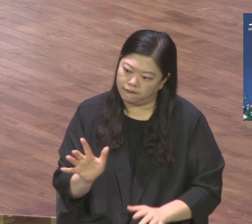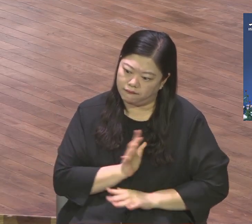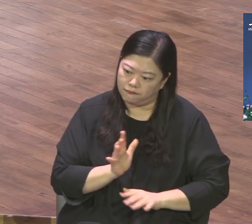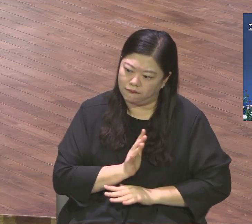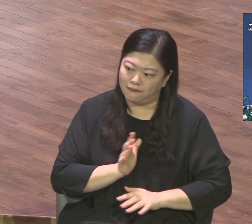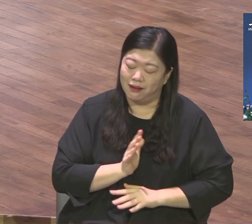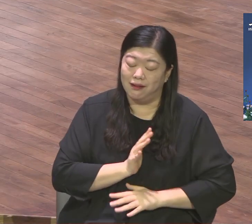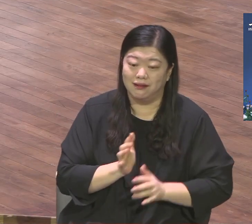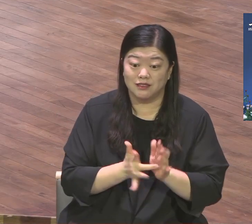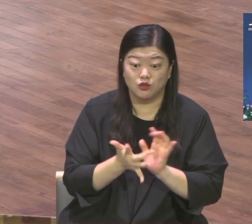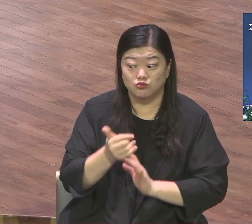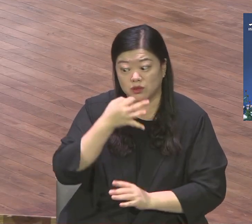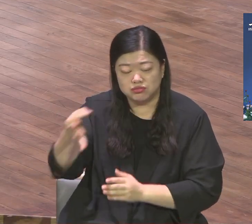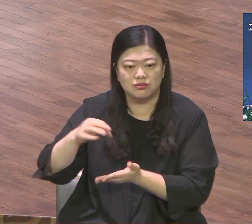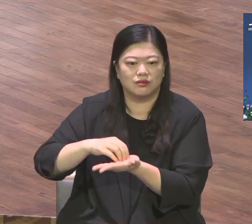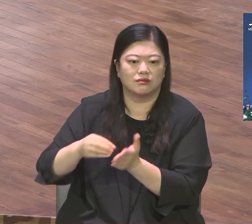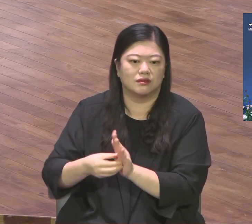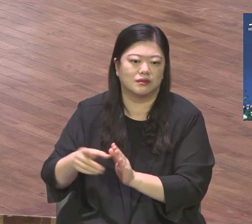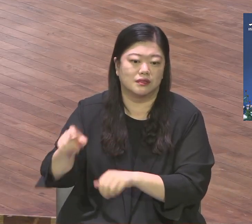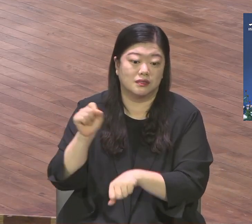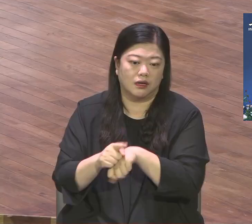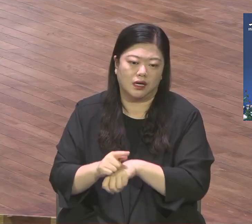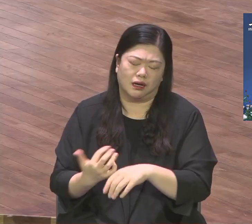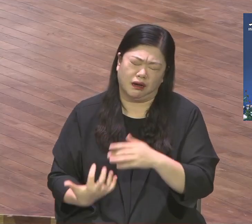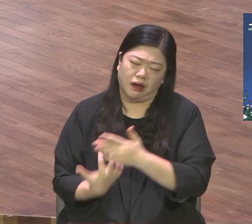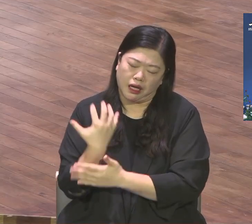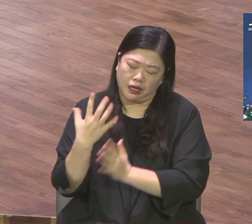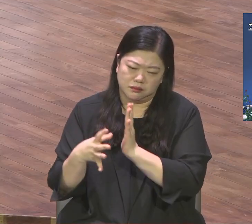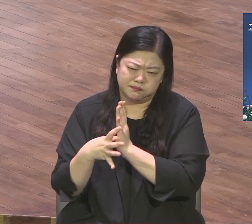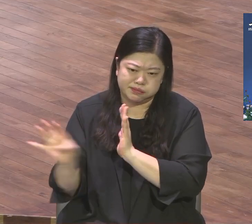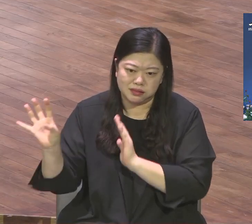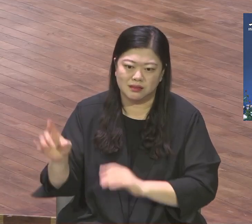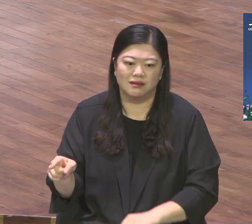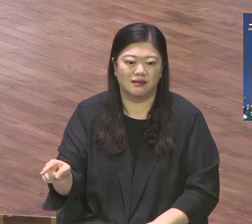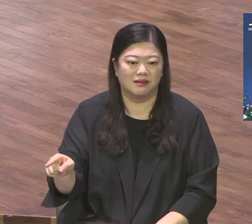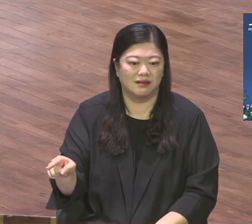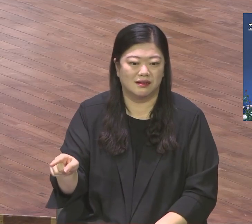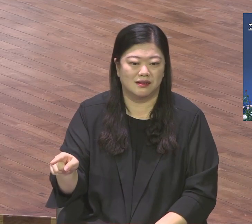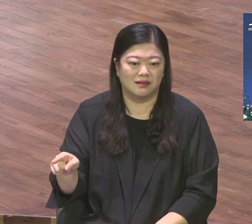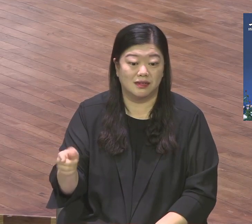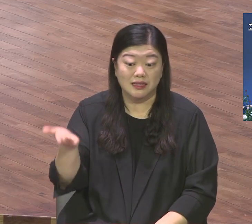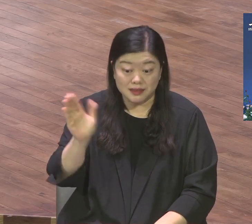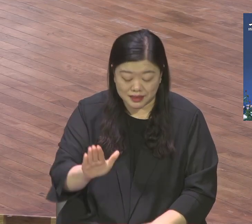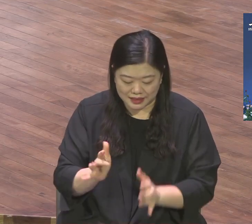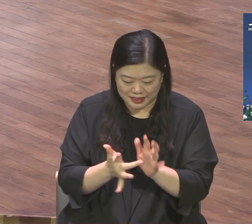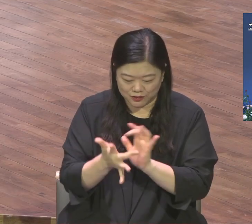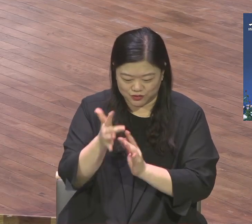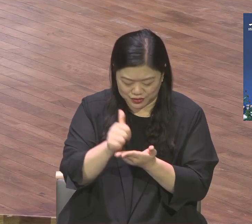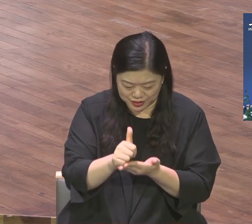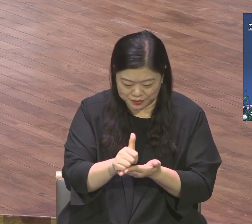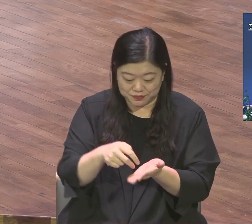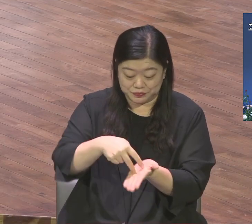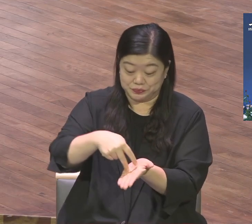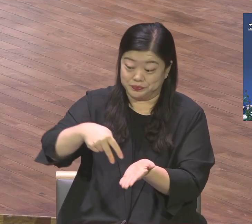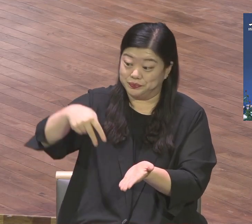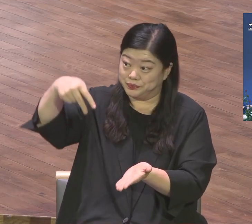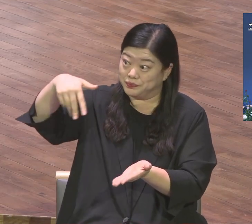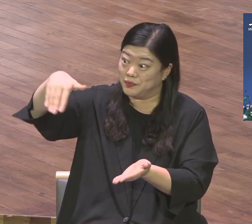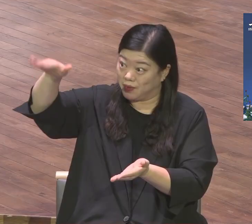그렇게 별명을 붙였습니다. 그런데 예수님이 부활 성천하신 이후에